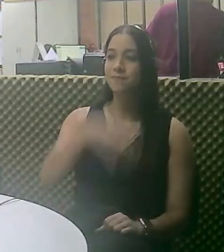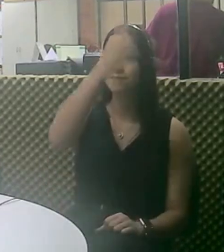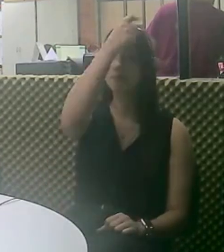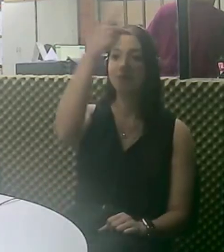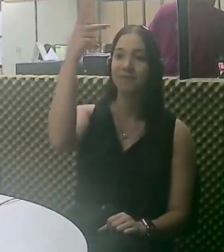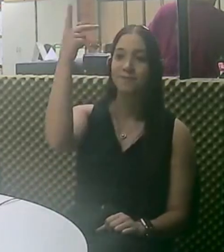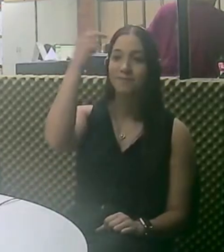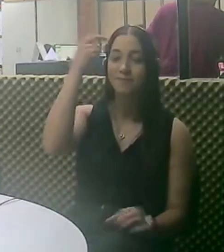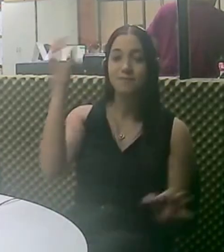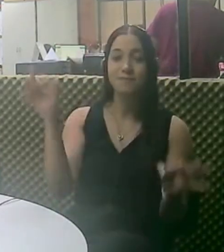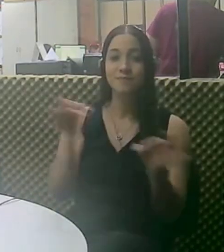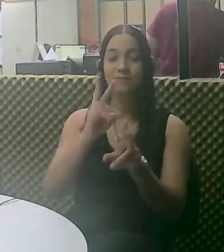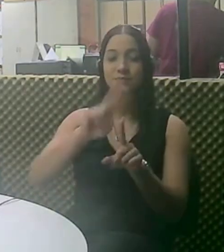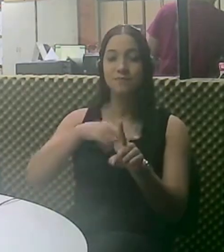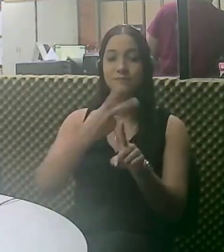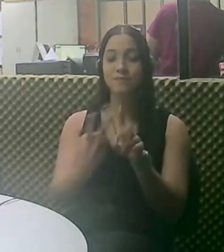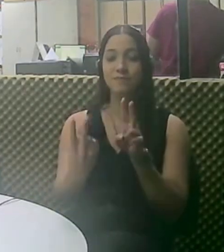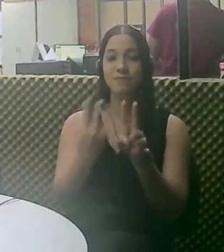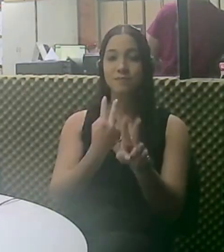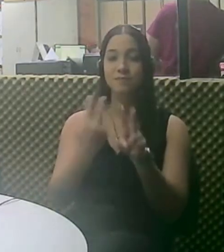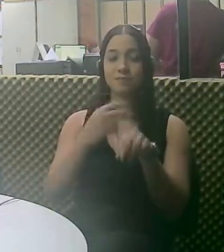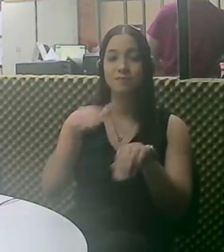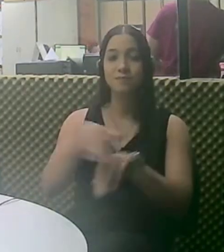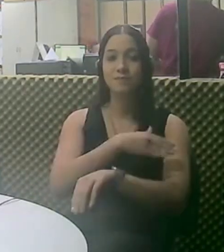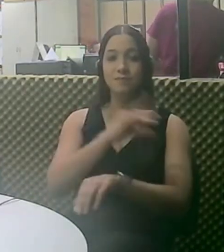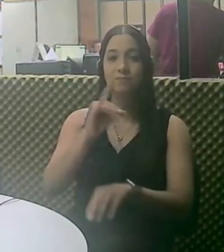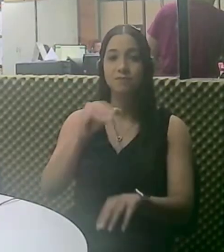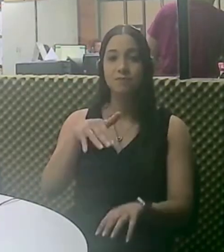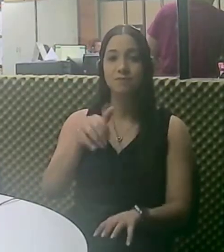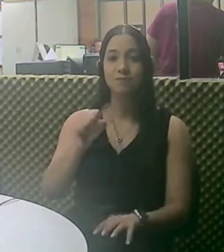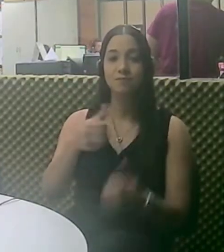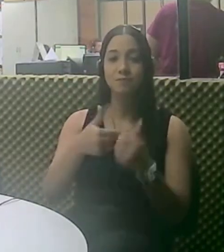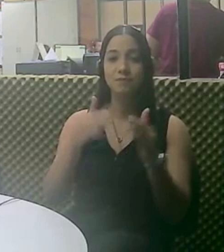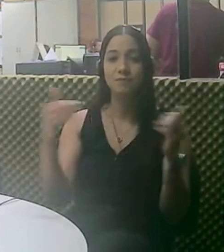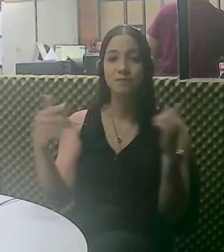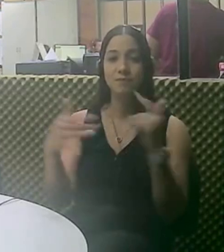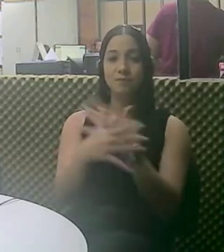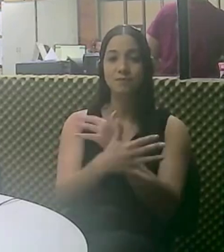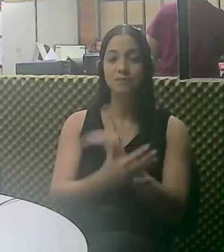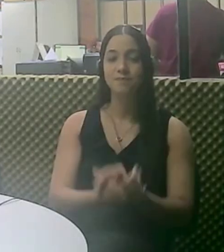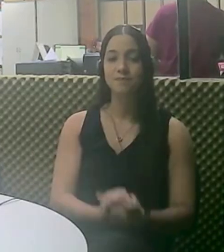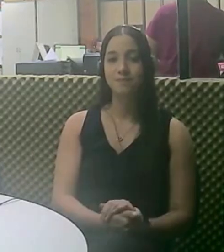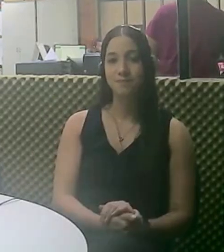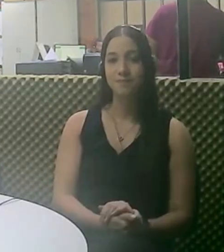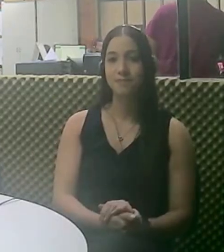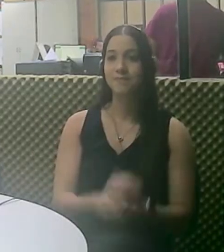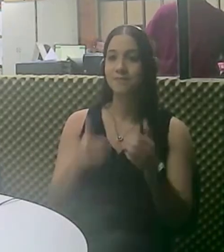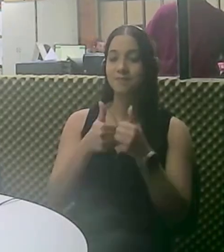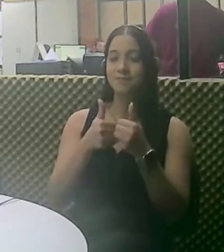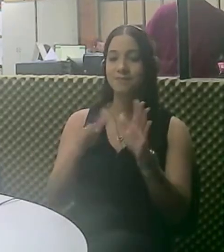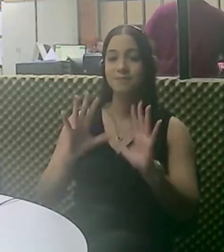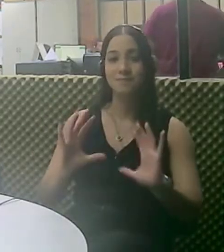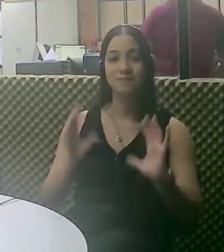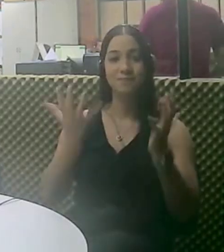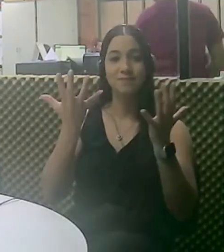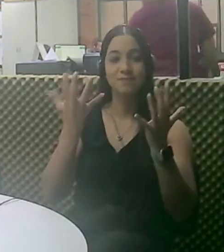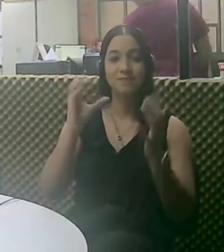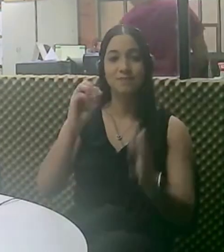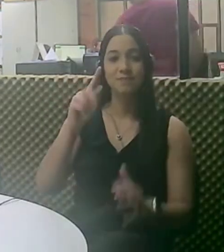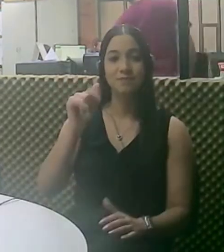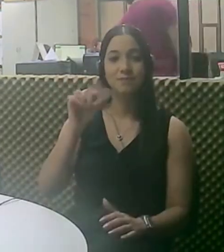Prefeitura conclui duplicação da Avenida Dimas Machado e libera trânsito. Abertura da Festa do